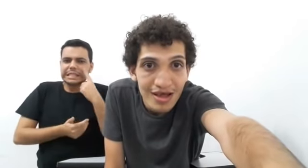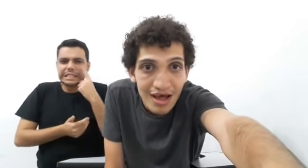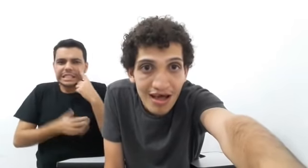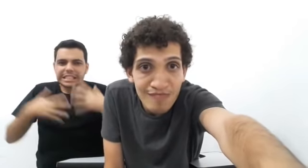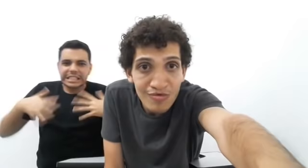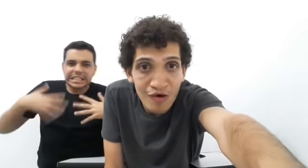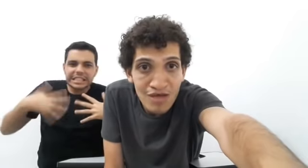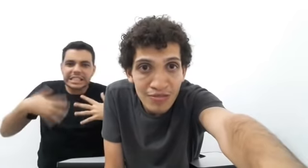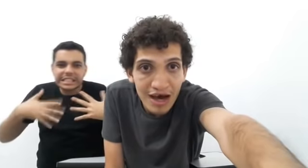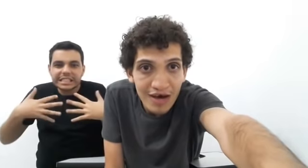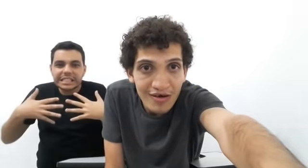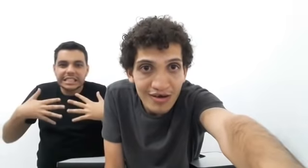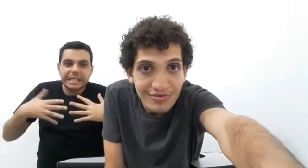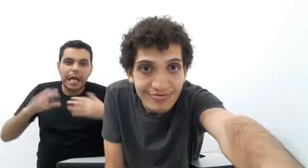É muito comentário, ó.